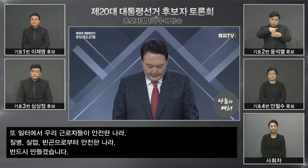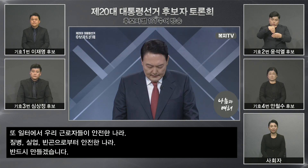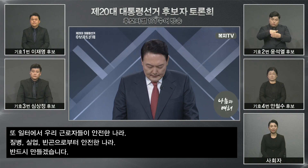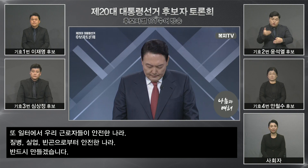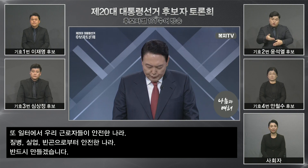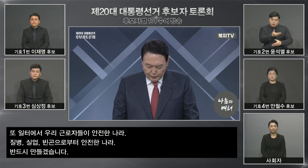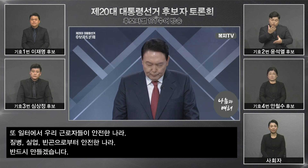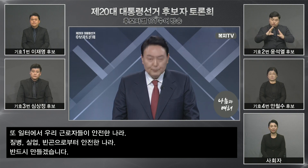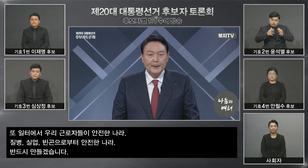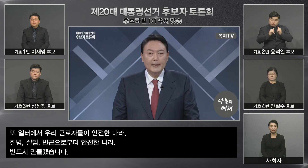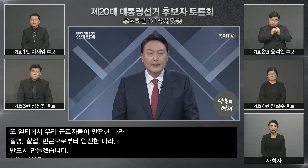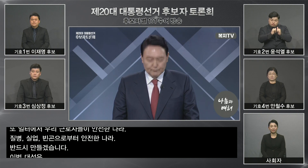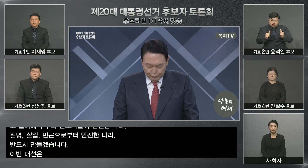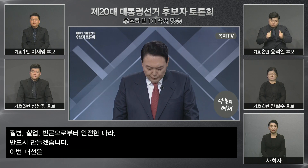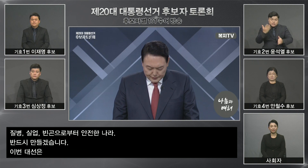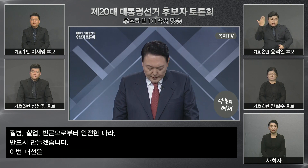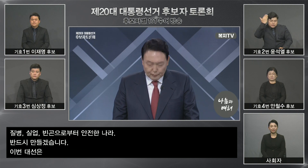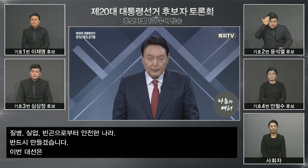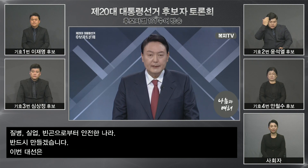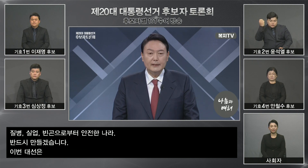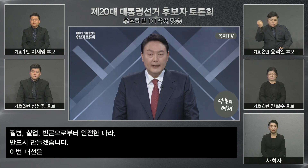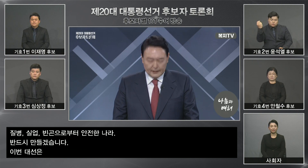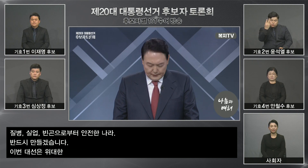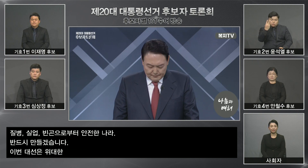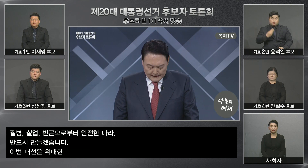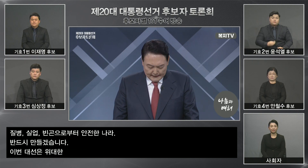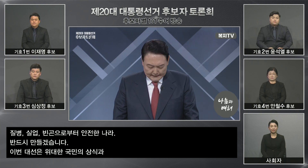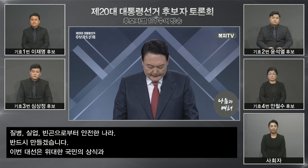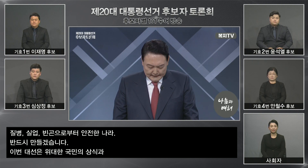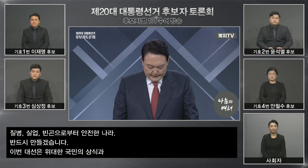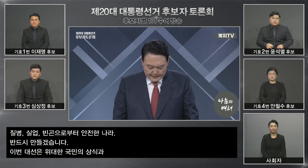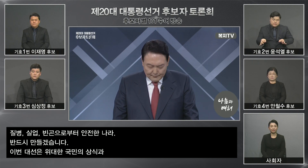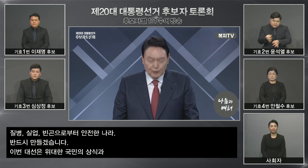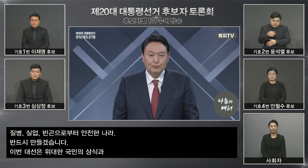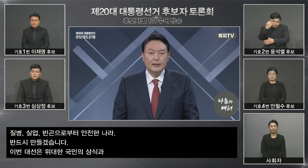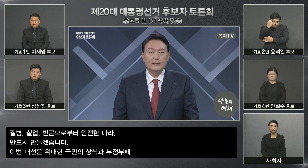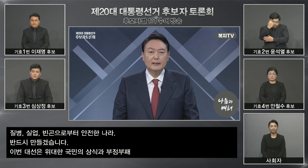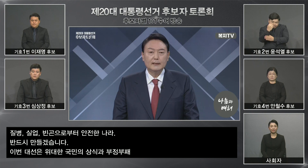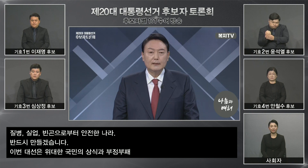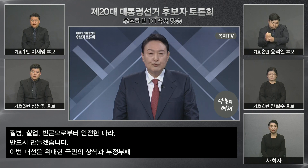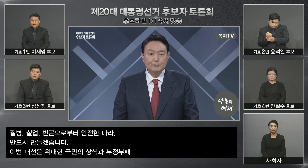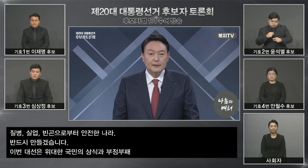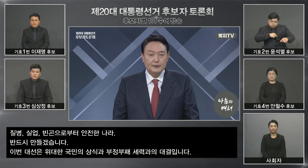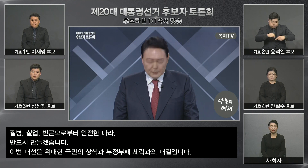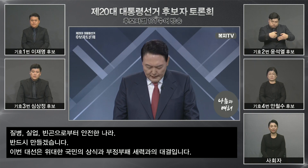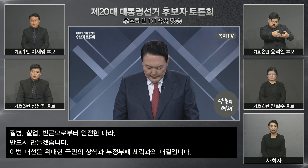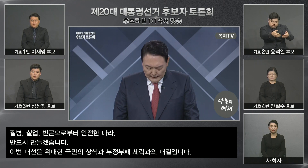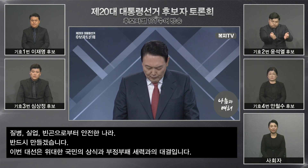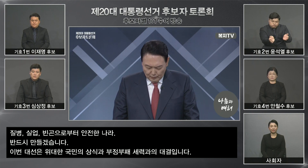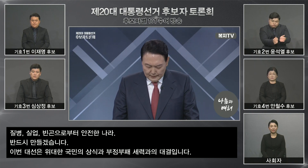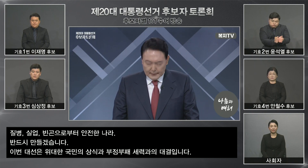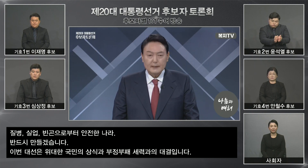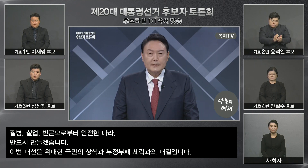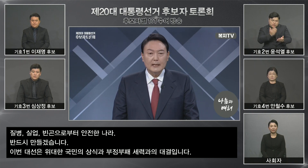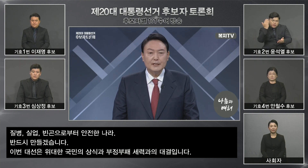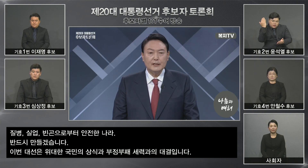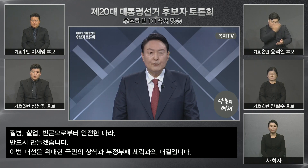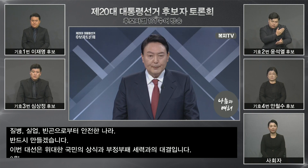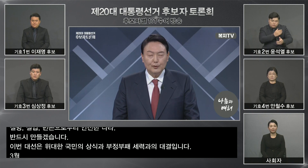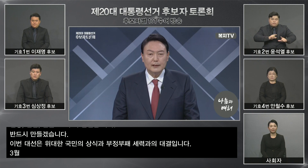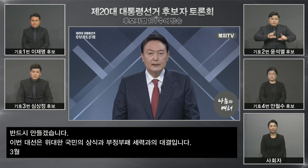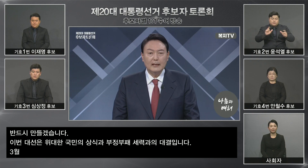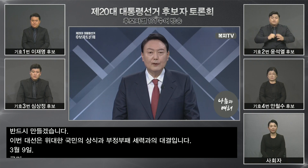상식과 부정부패 무도 세력과의 대결입니다. 3월 9일 국민 승리의 날로,